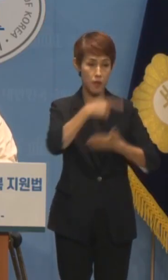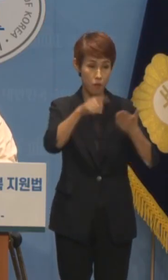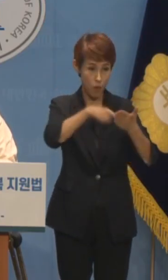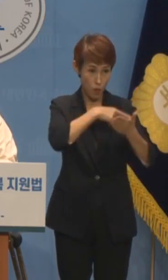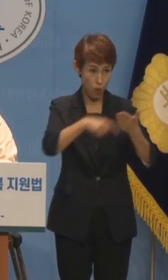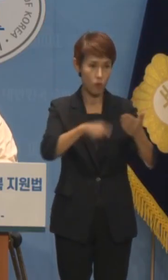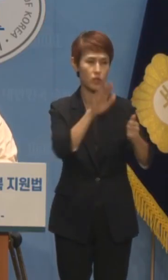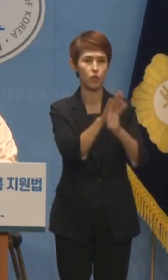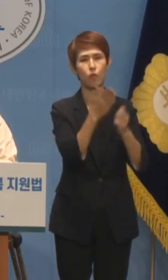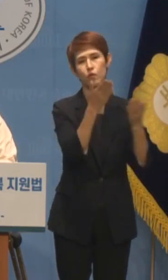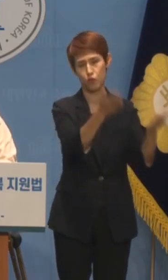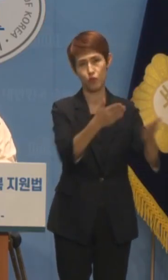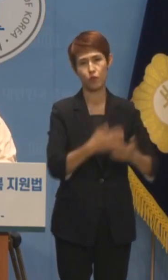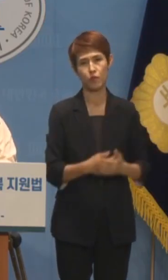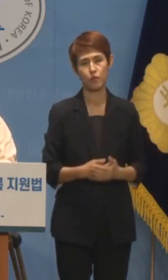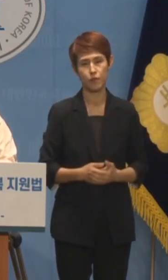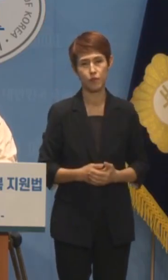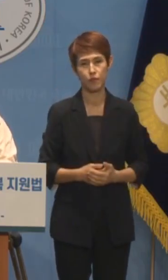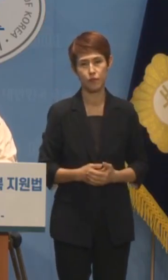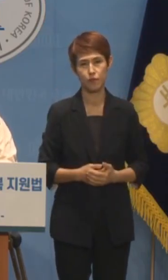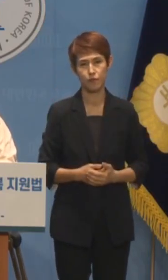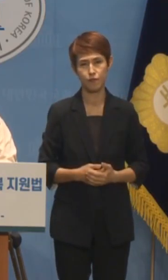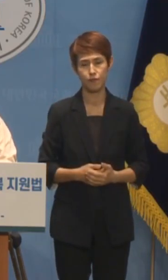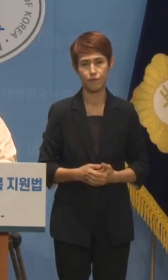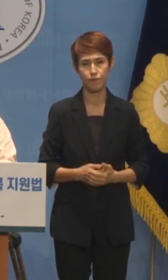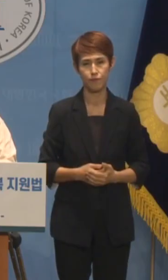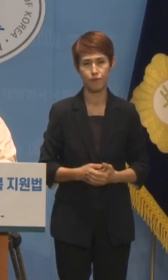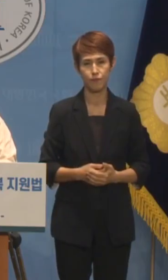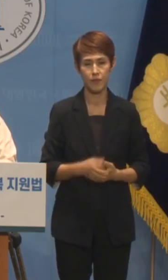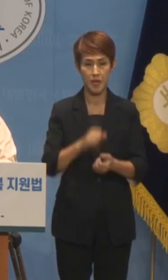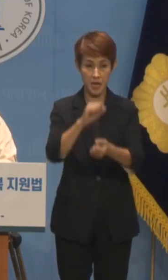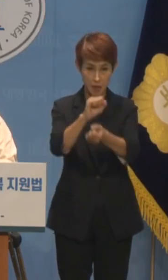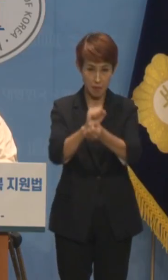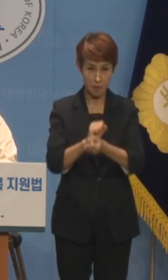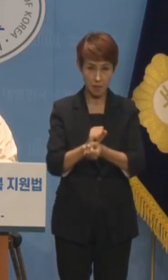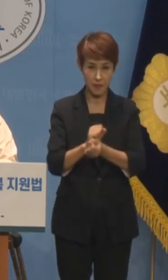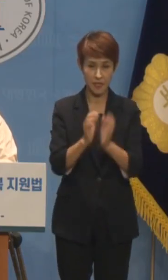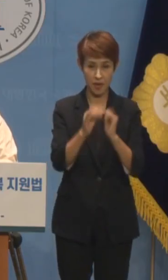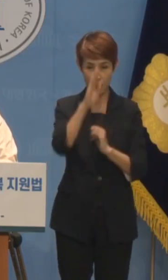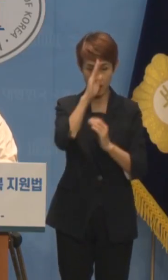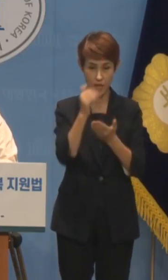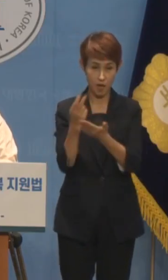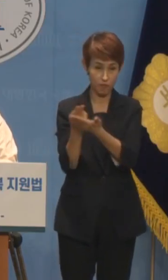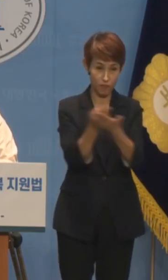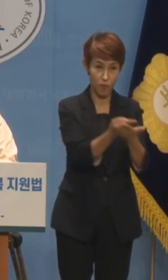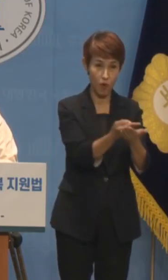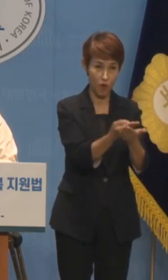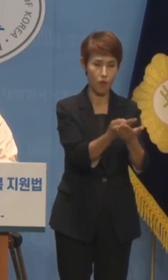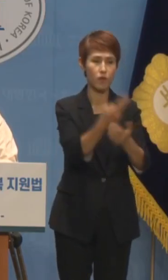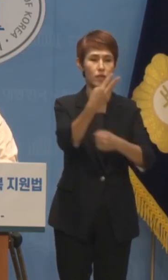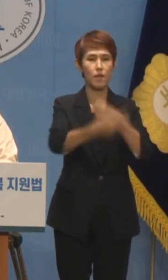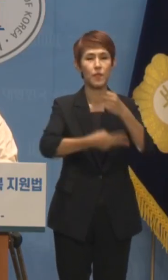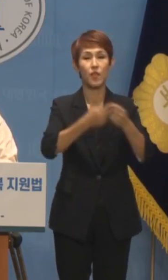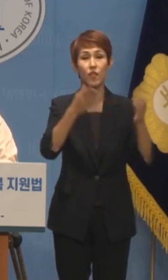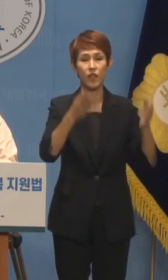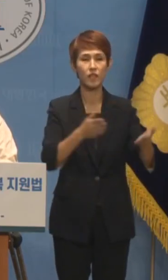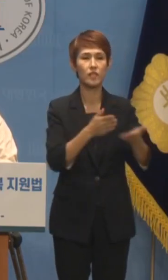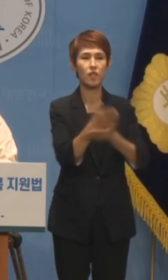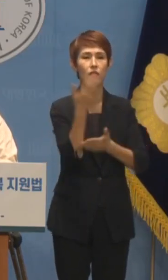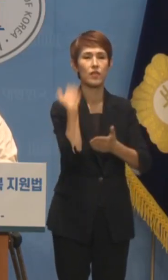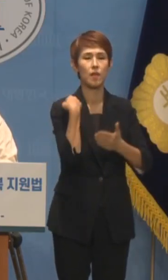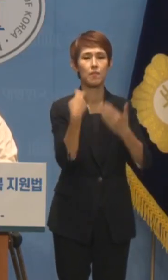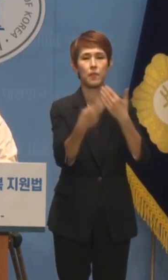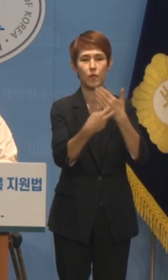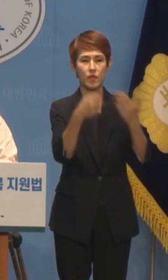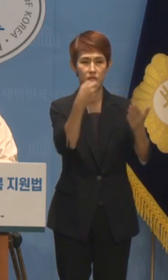되는 그런 책임을 갖게 되는 내용입니다. 감염병 환자를 수용한 의료기관이 3년 동안 전담기관 지정